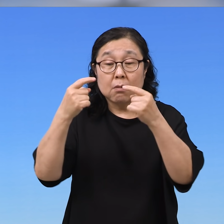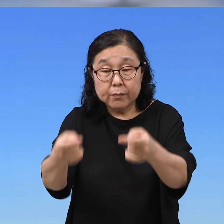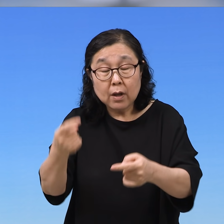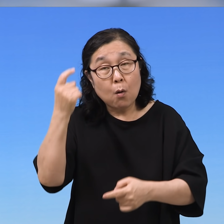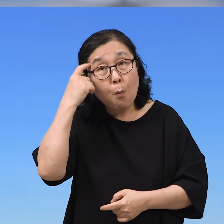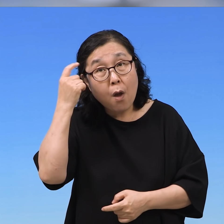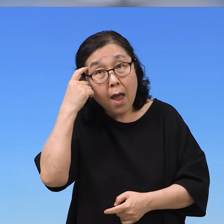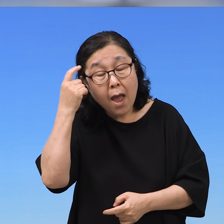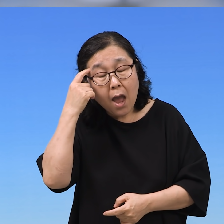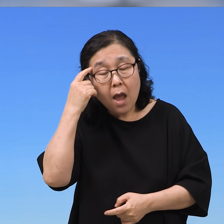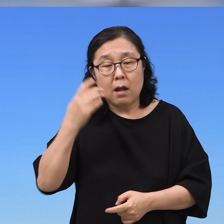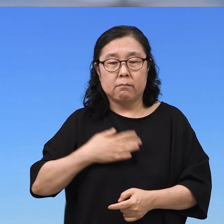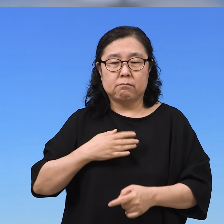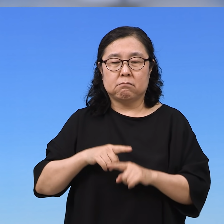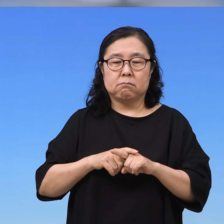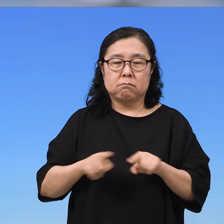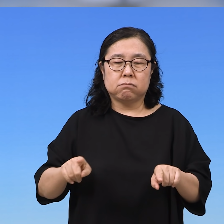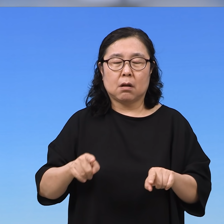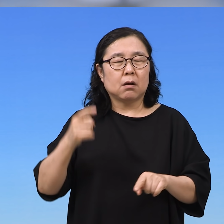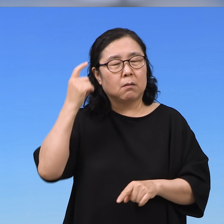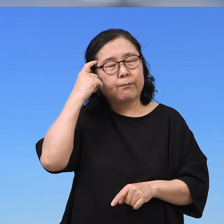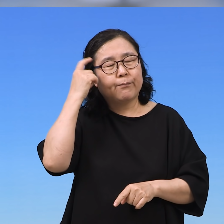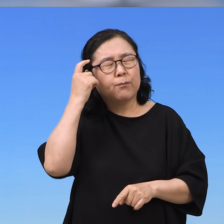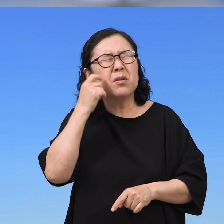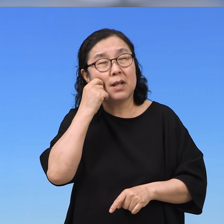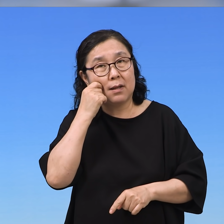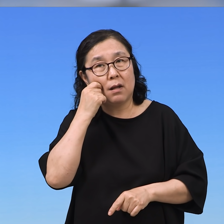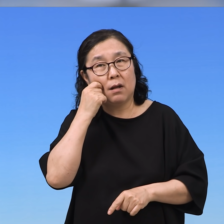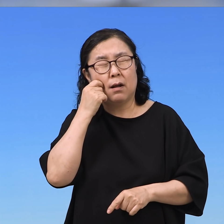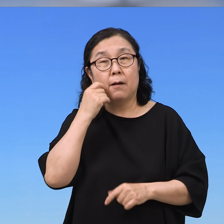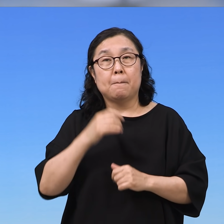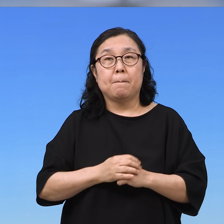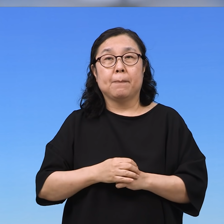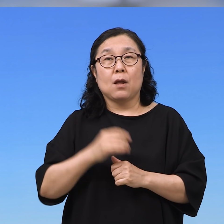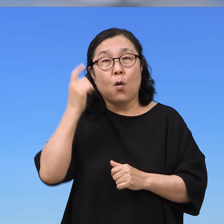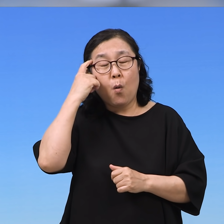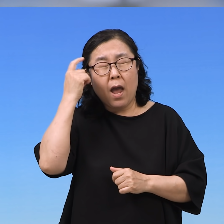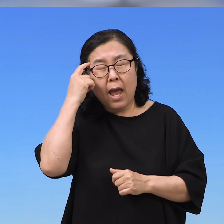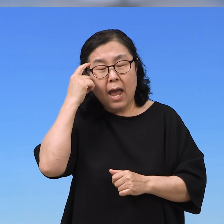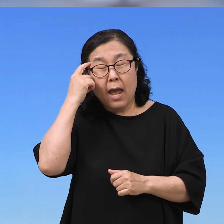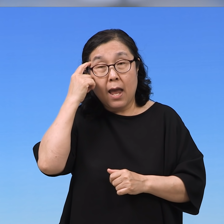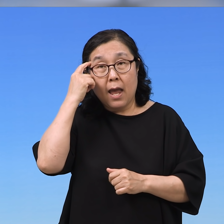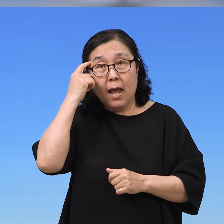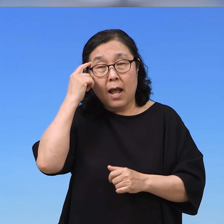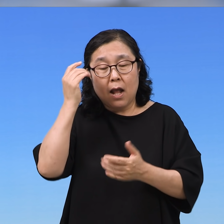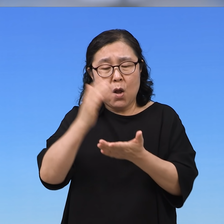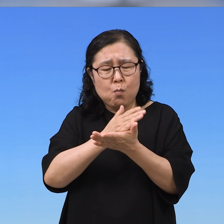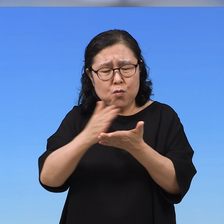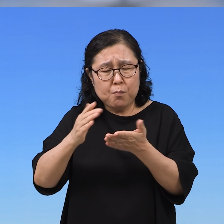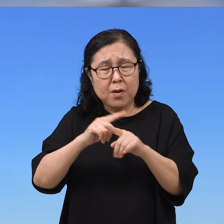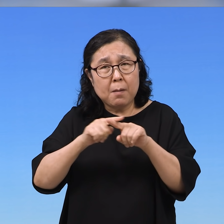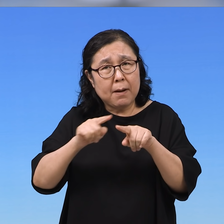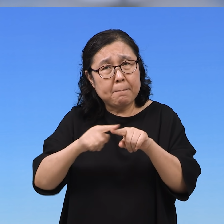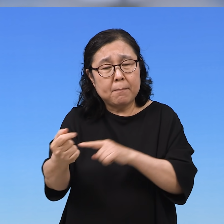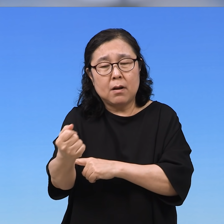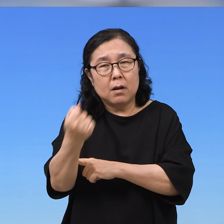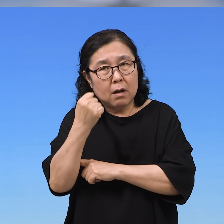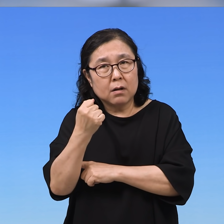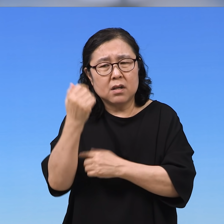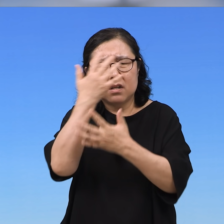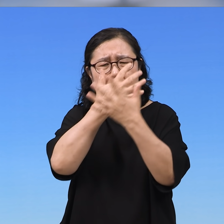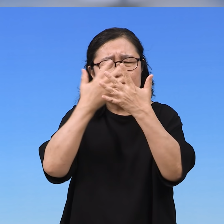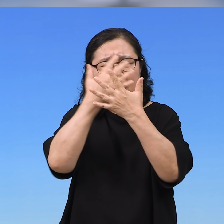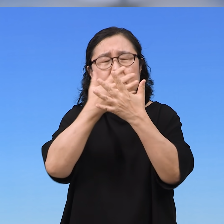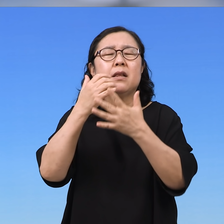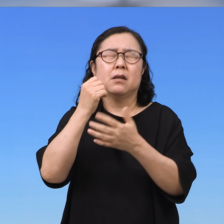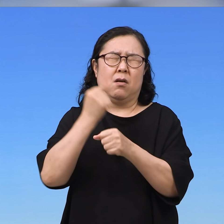왜 그랬습니까? 판단 잘못해서. 왜 판단을 잘못했습니까? 탐욕은 그 사람의 판단력을 흐리게 만들기